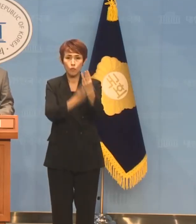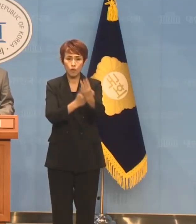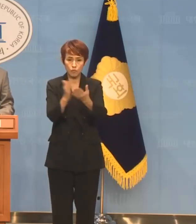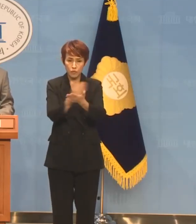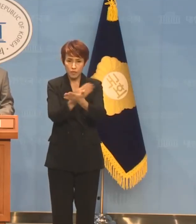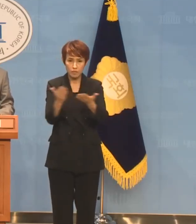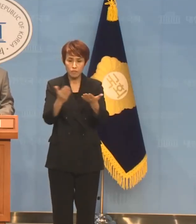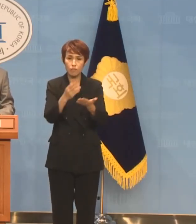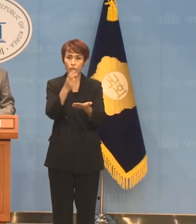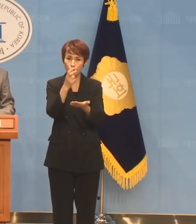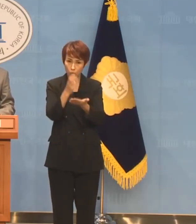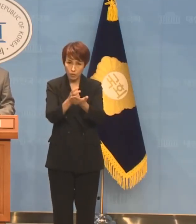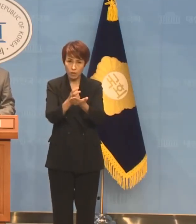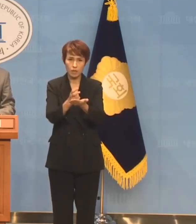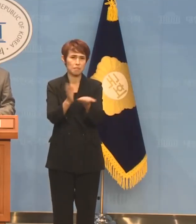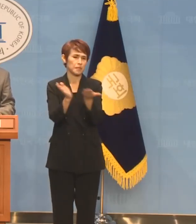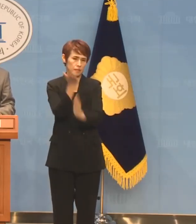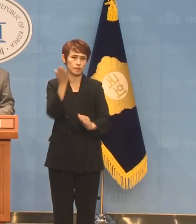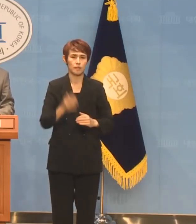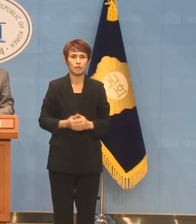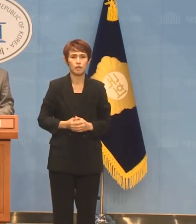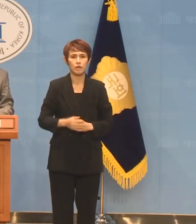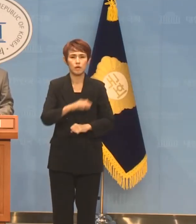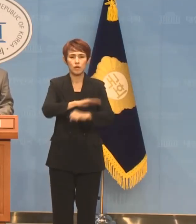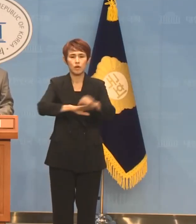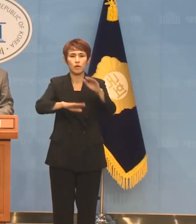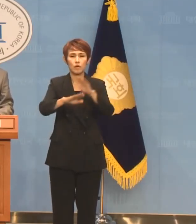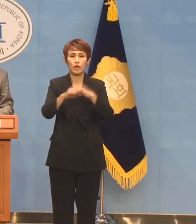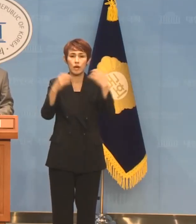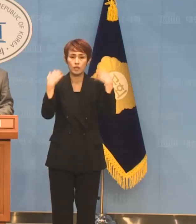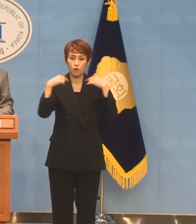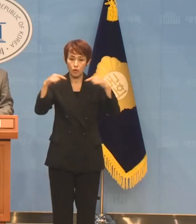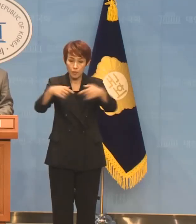훼손하는 행위입니다. 여야정 협의체가